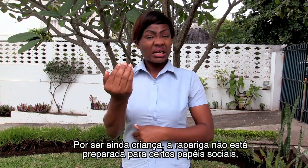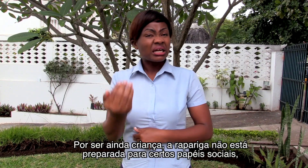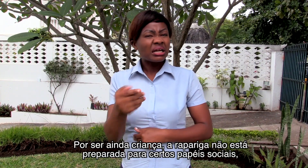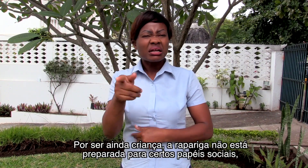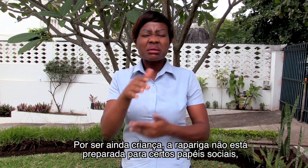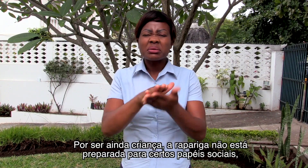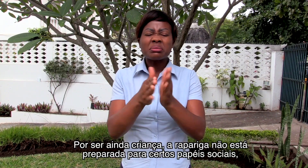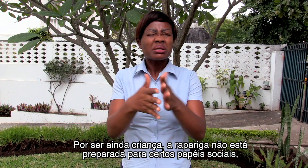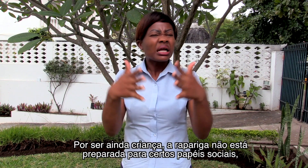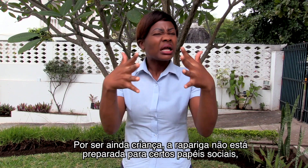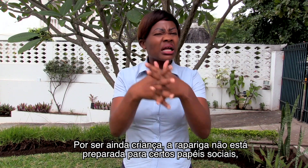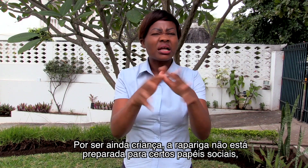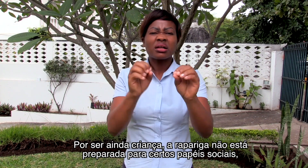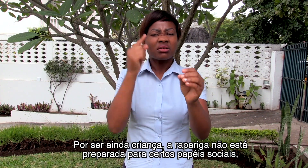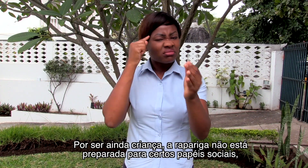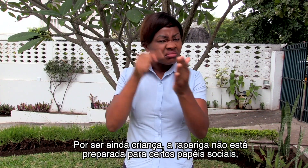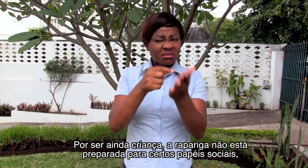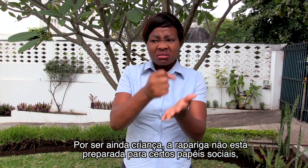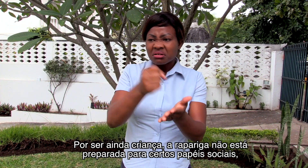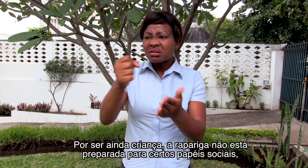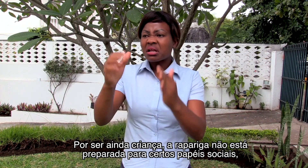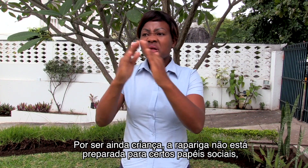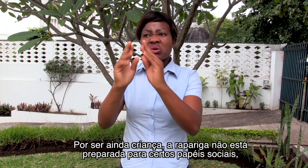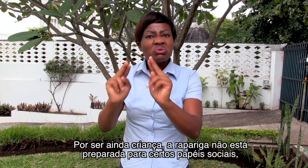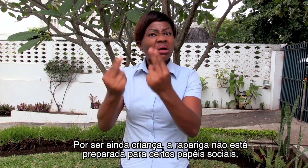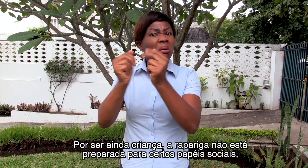ainda criança, a rapariga não está preparada para